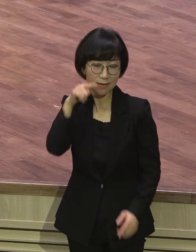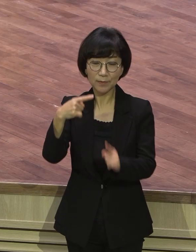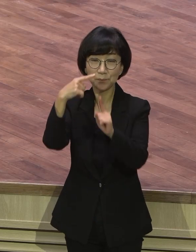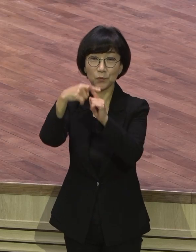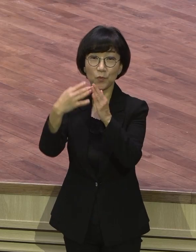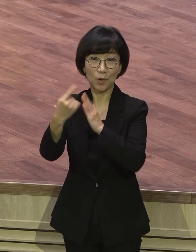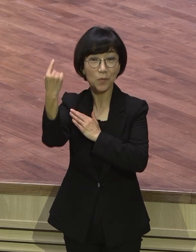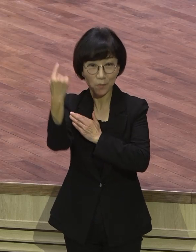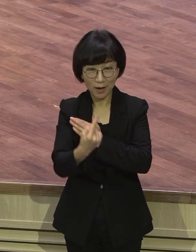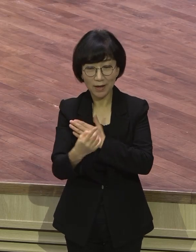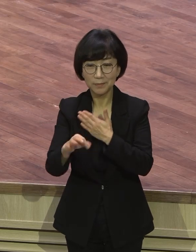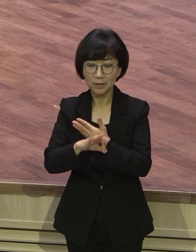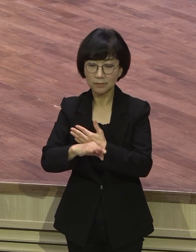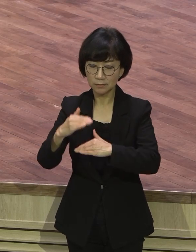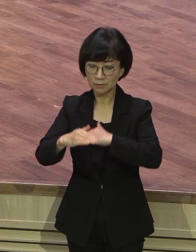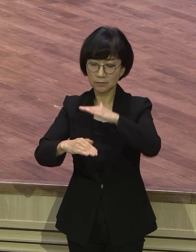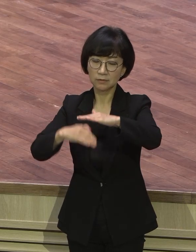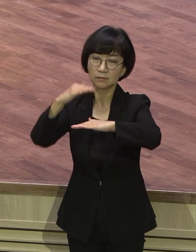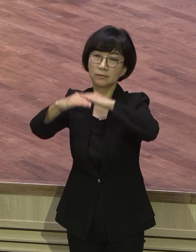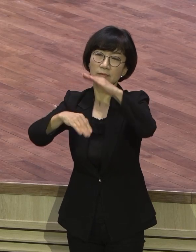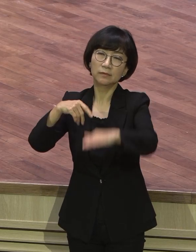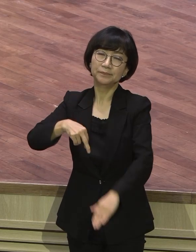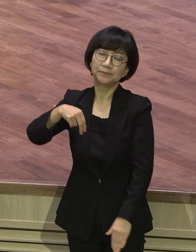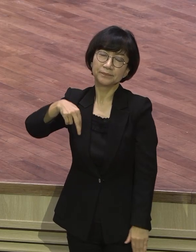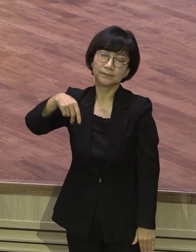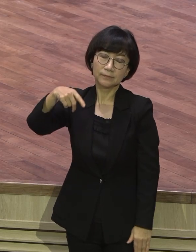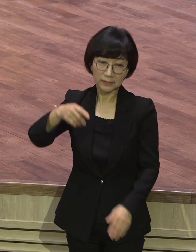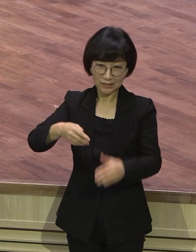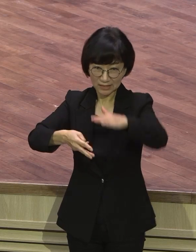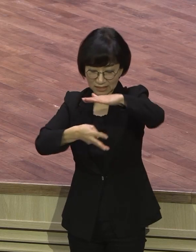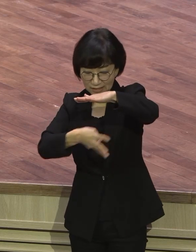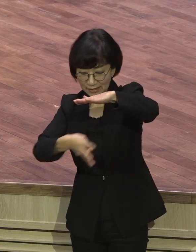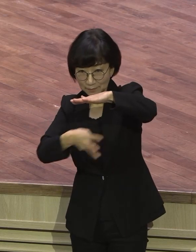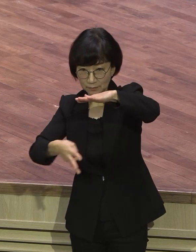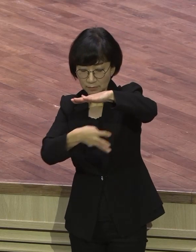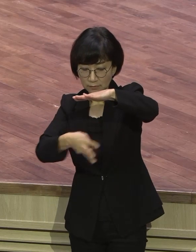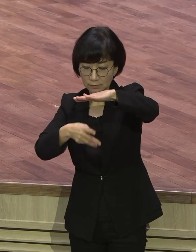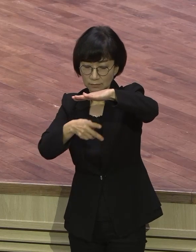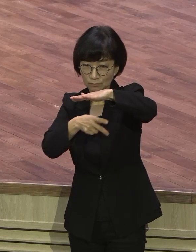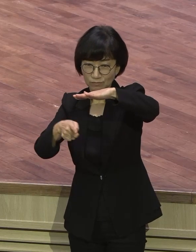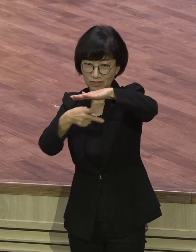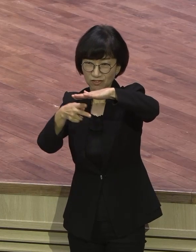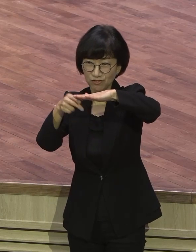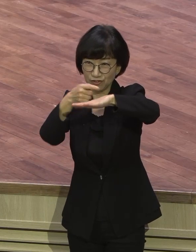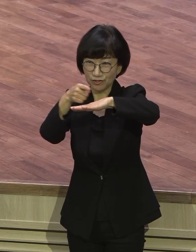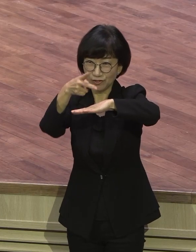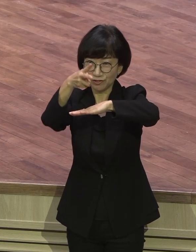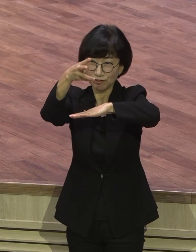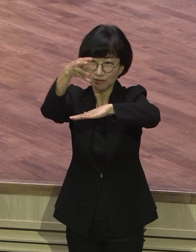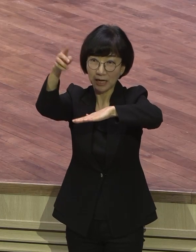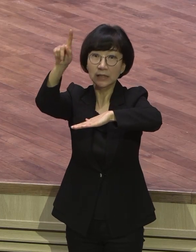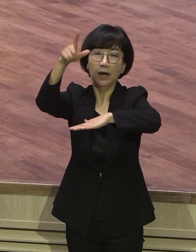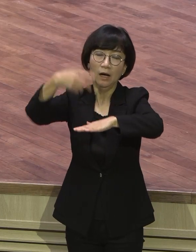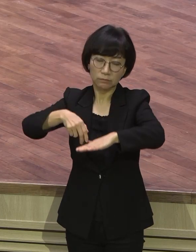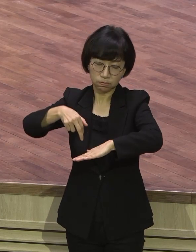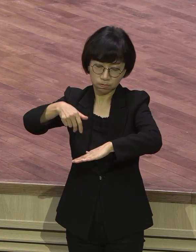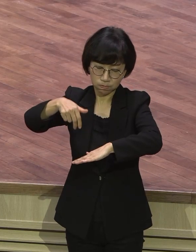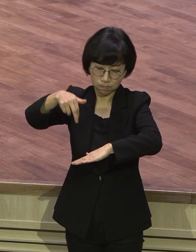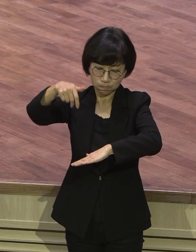매일 걸어서 올라갑니다 지하 3시 3시 건강을 해야 되니까 또